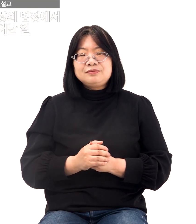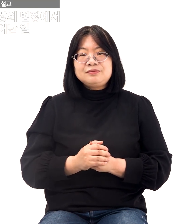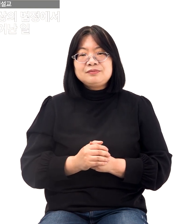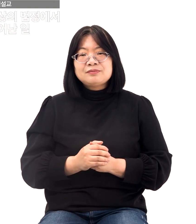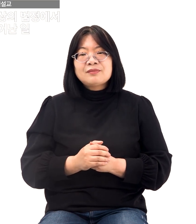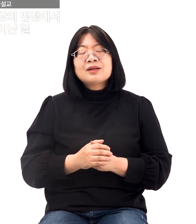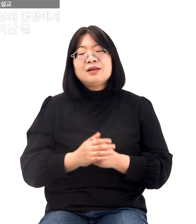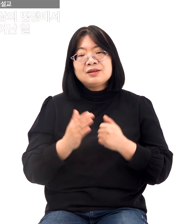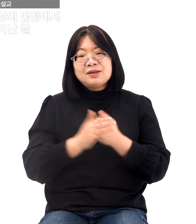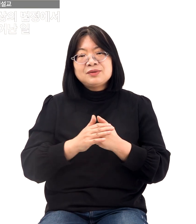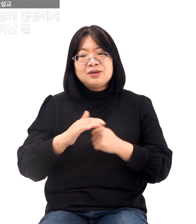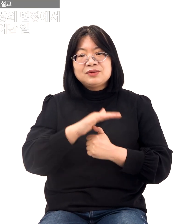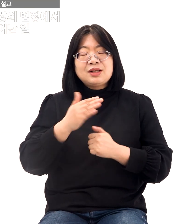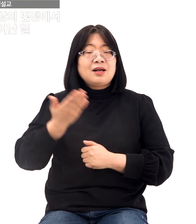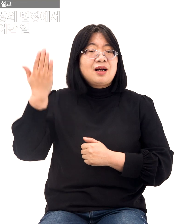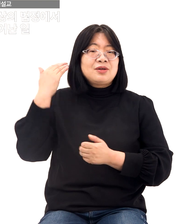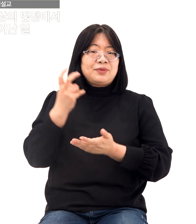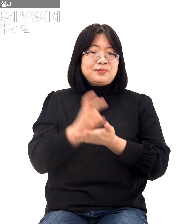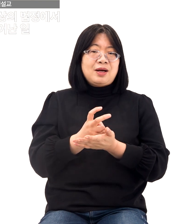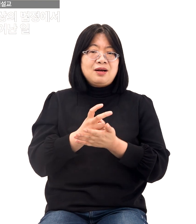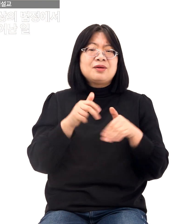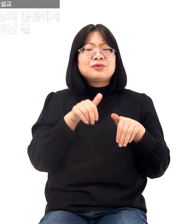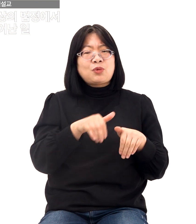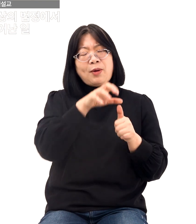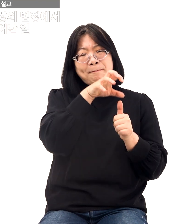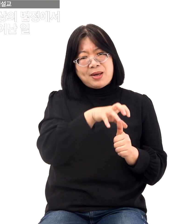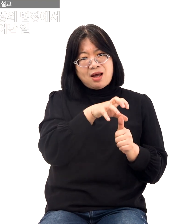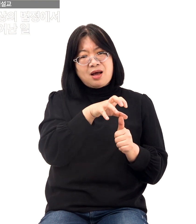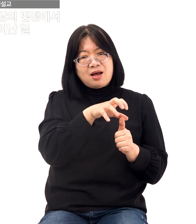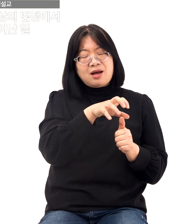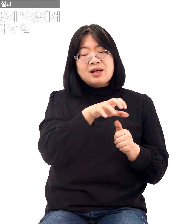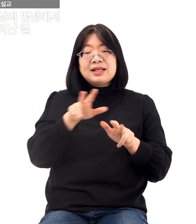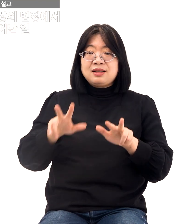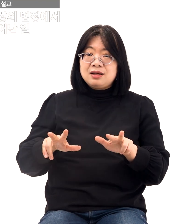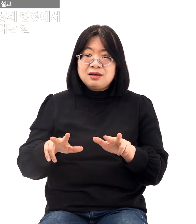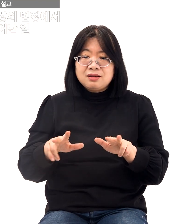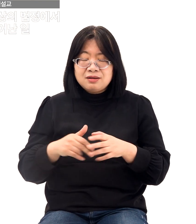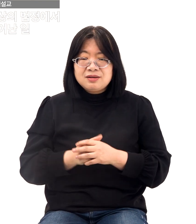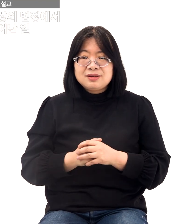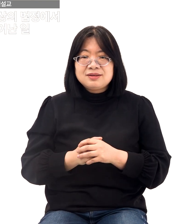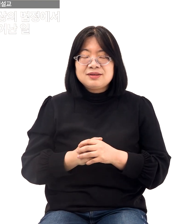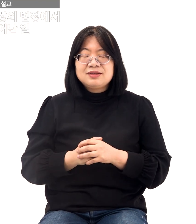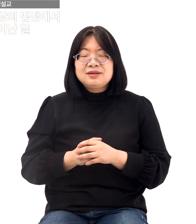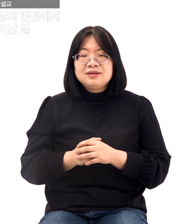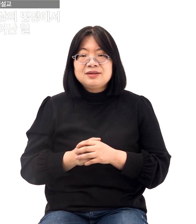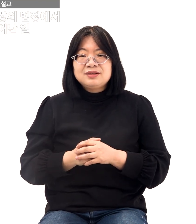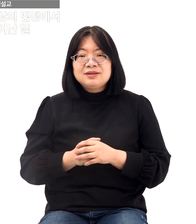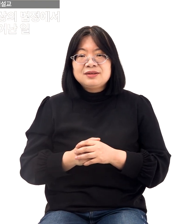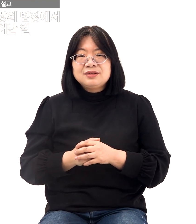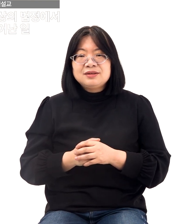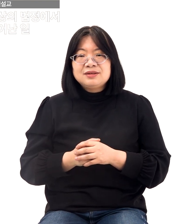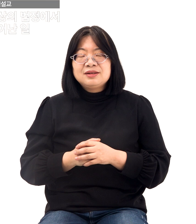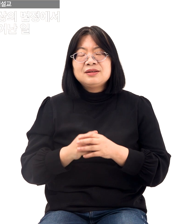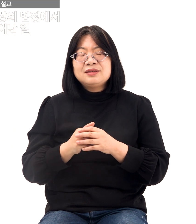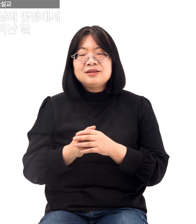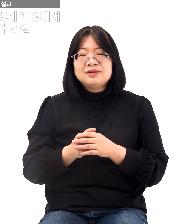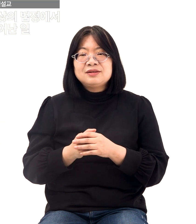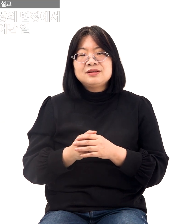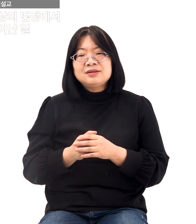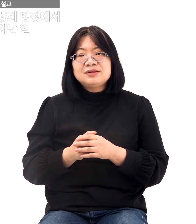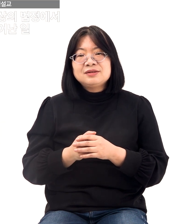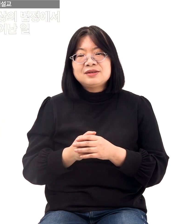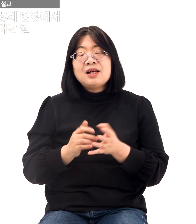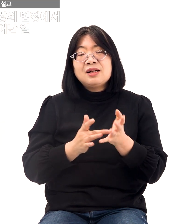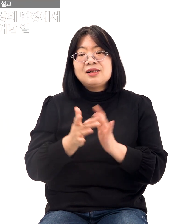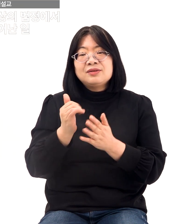그러니까 우리는 이제 과거에는 율법의 노예로 살았다가 이제 그분을 사랑하는